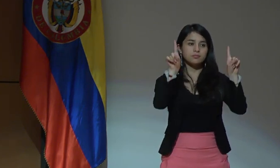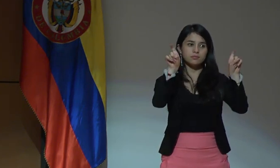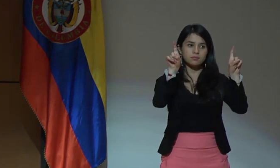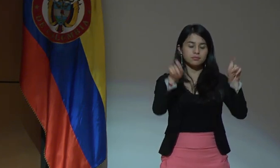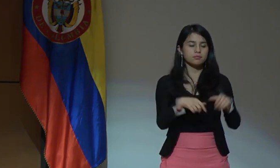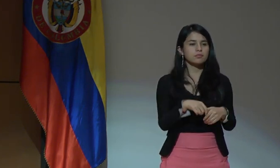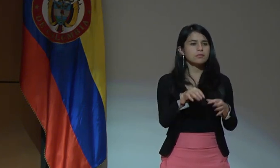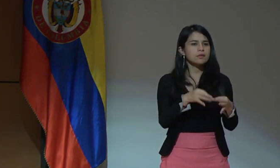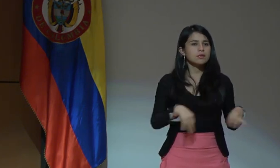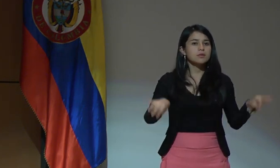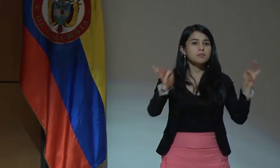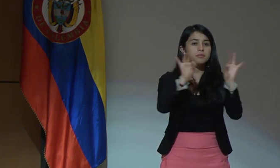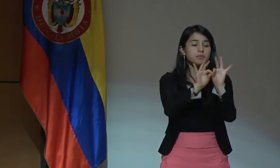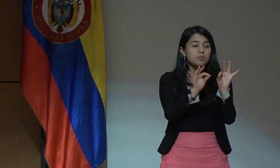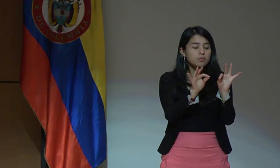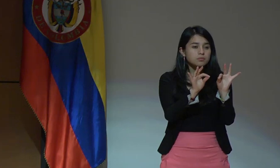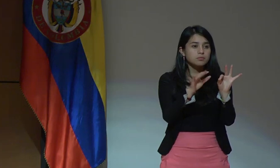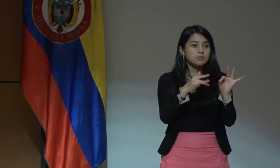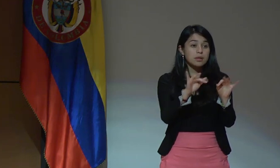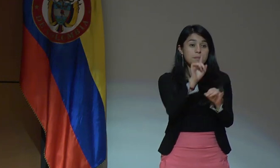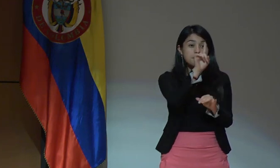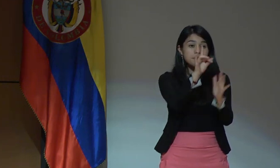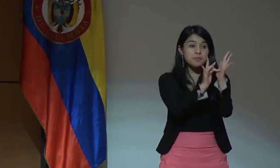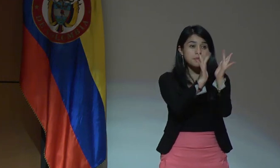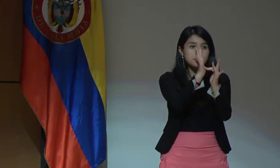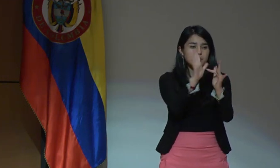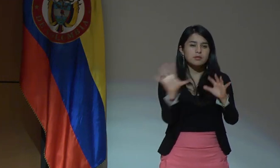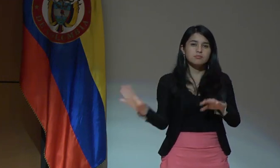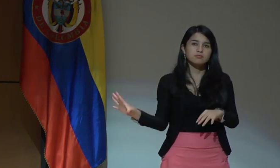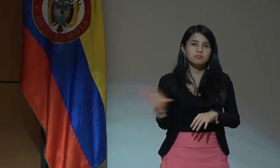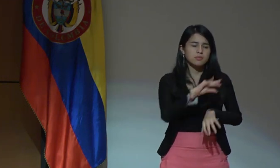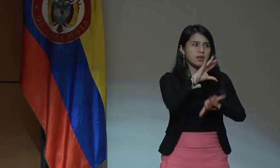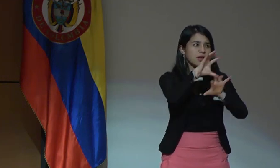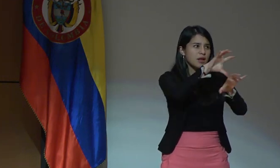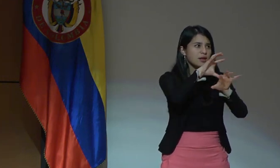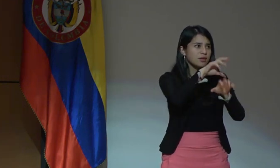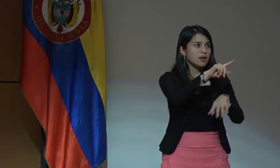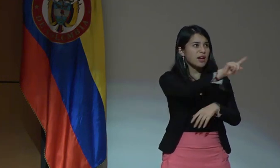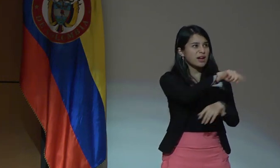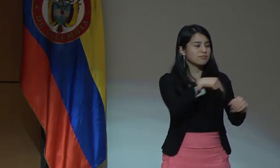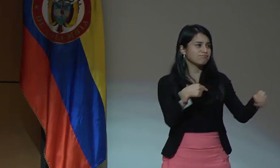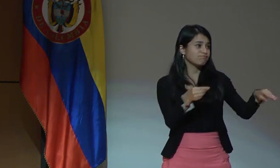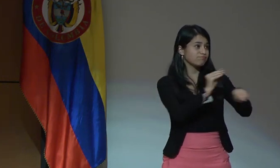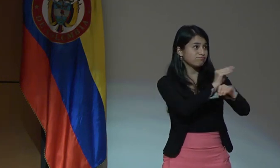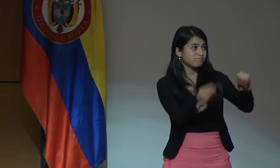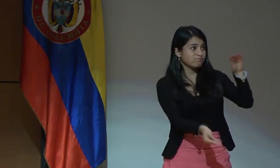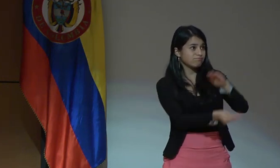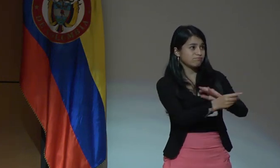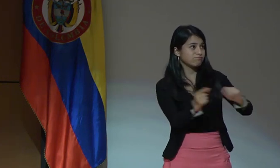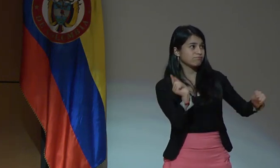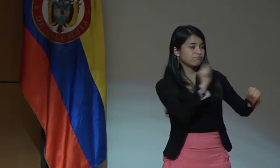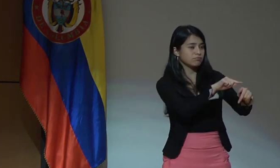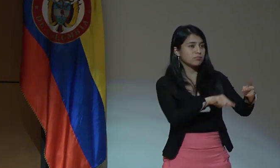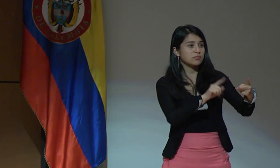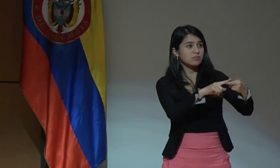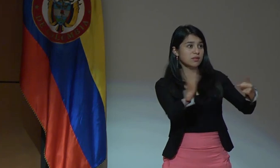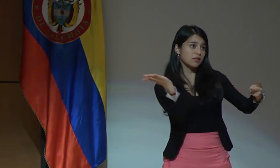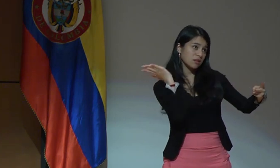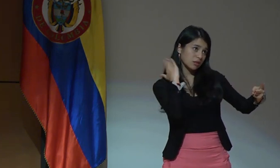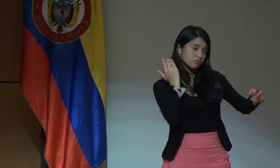es clave salir el 1 de abril a gritarle corrupto al corrupto, ladrón al ladrón y traidor al